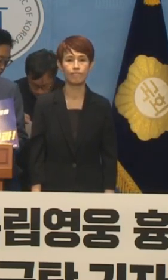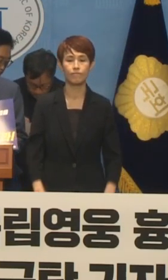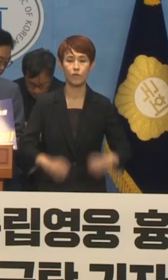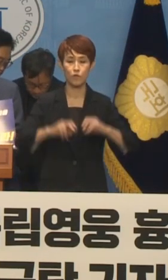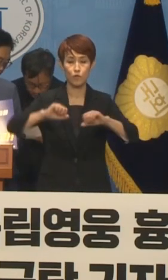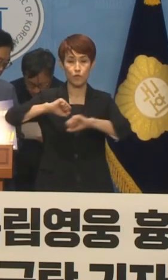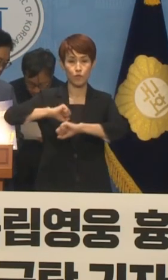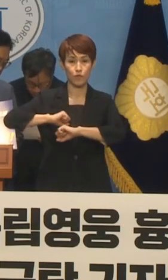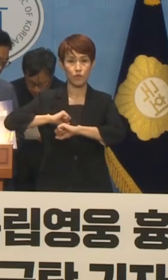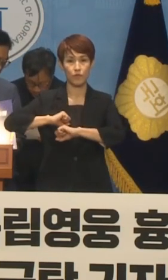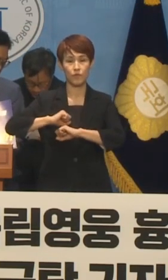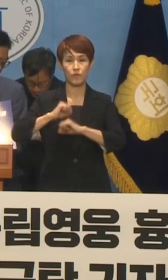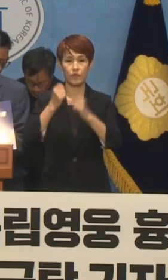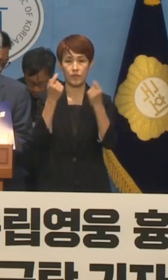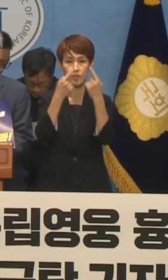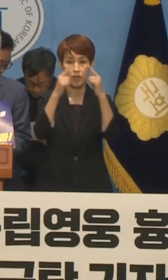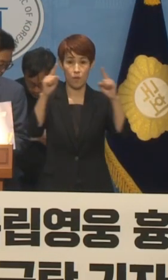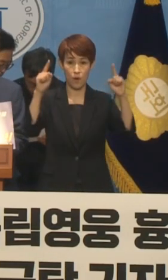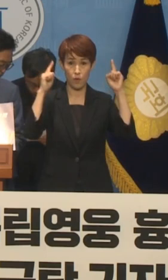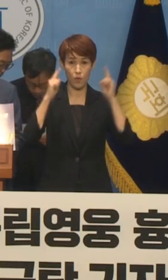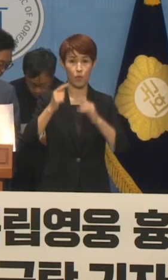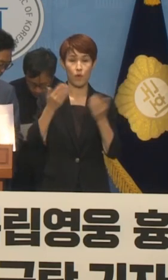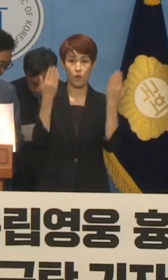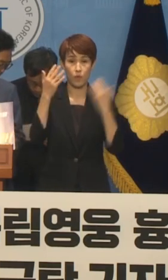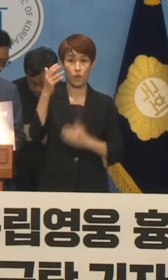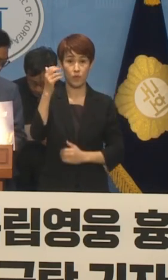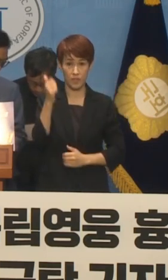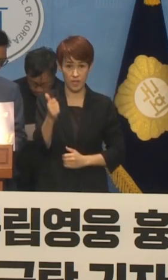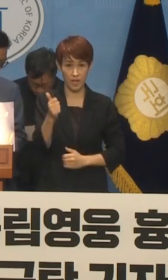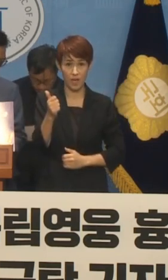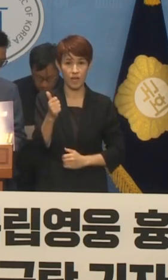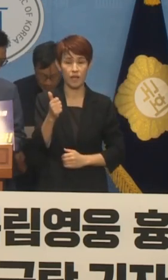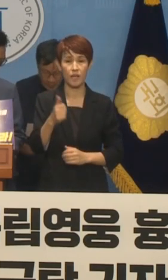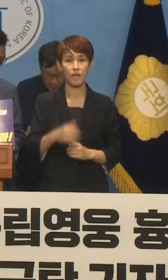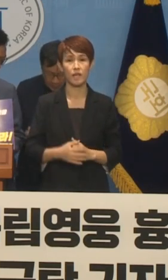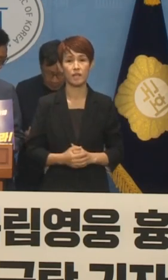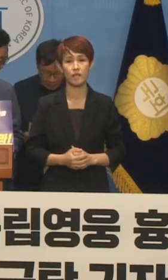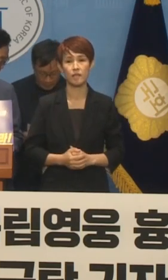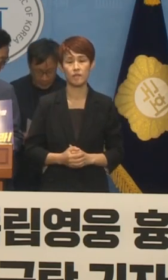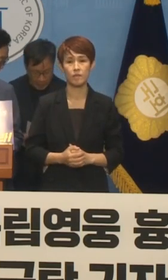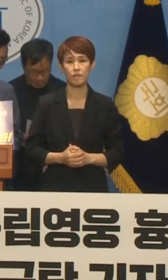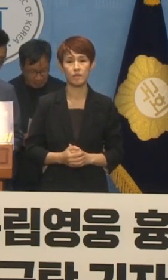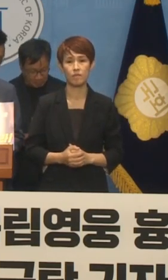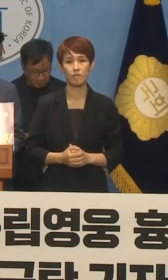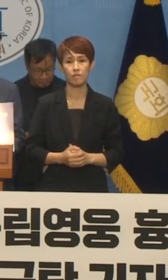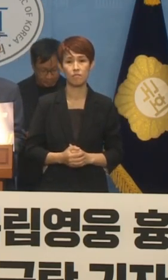육군사관학교 교장 그리고 신원식 국방부 장관 윤석열 대통령께 묻고 싶습니다.